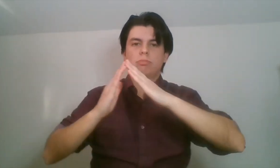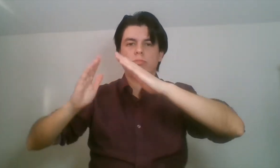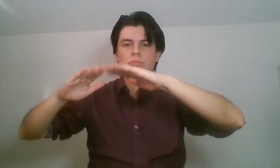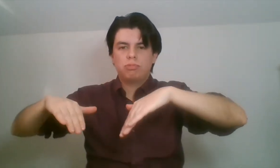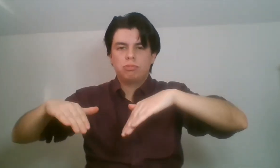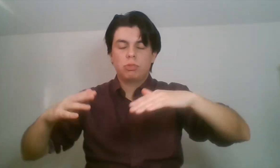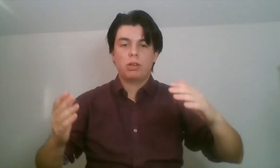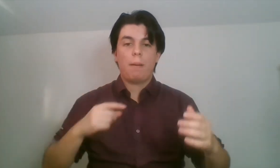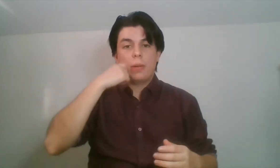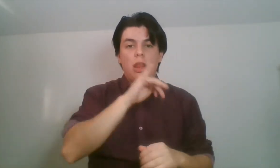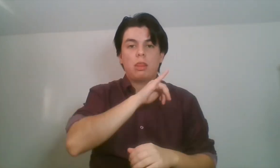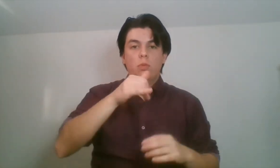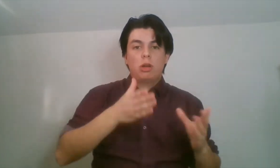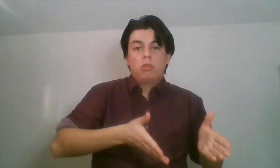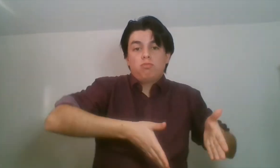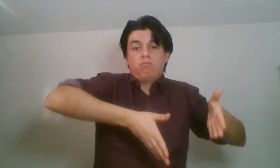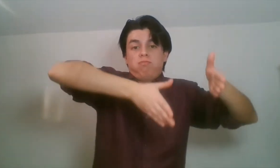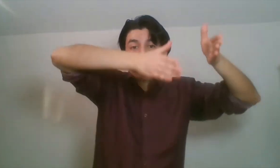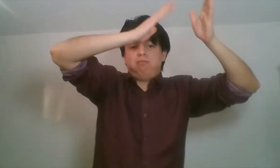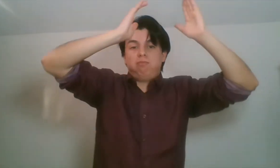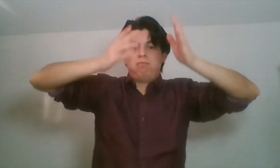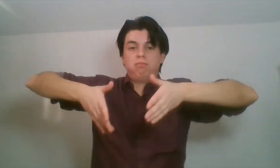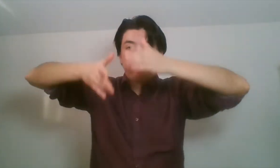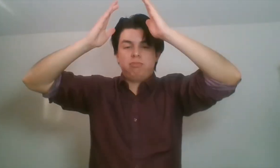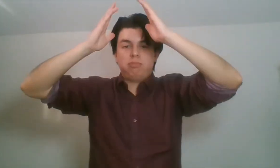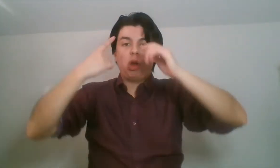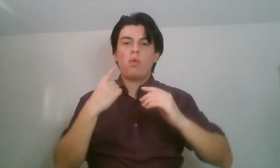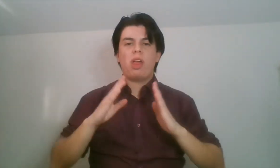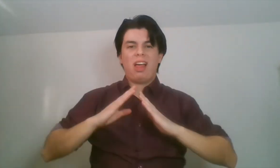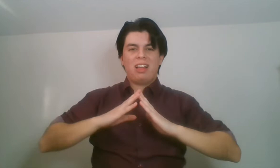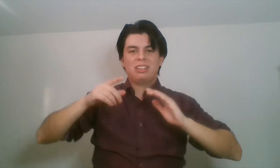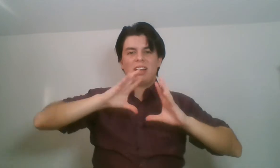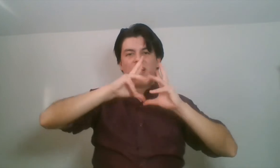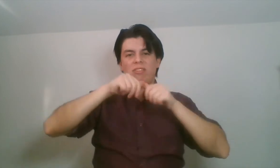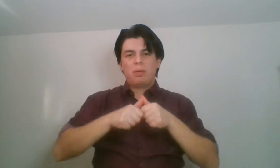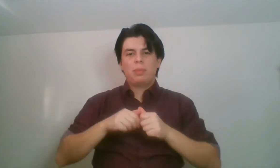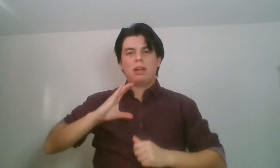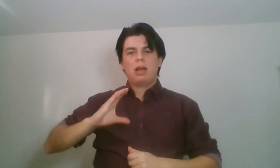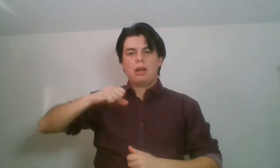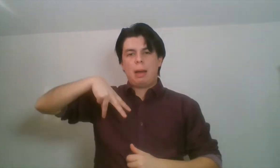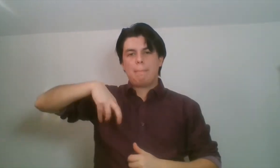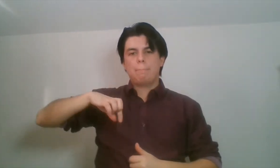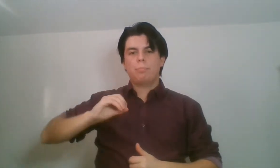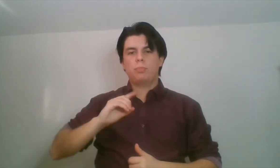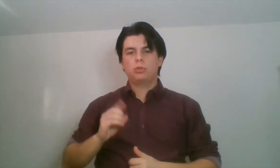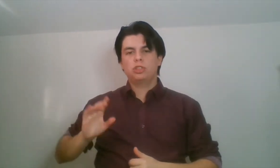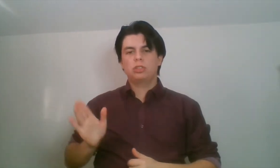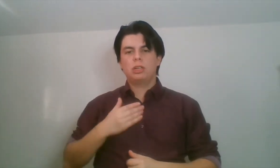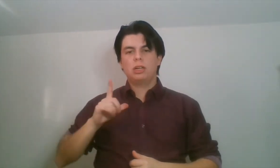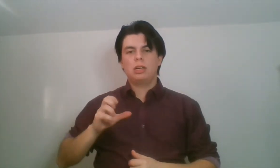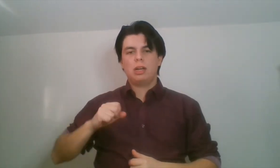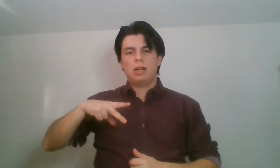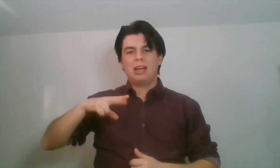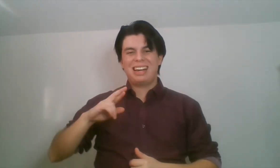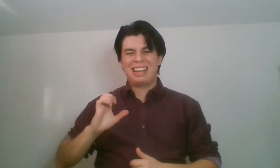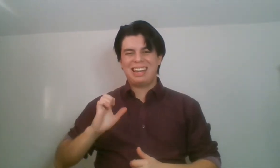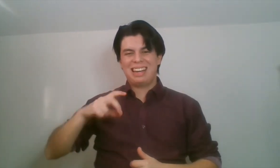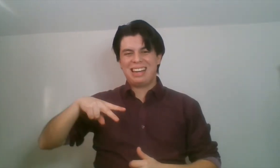sido derribada y la otra se estaba cayendo sola. En esa ubicación decidimos crear un pequeño centro de talleres que